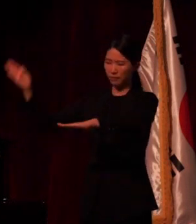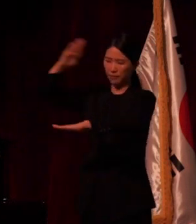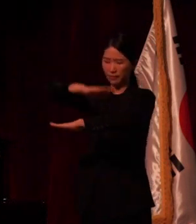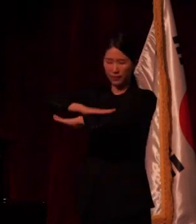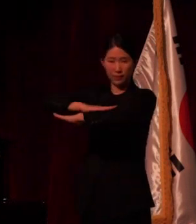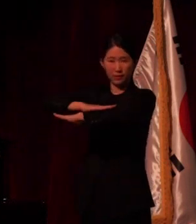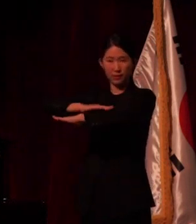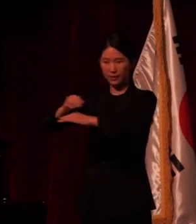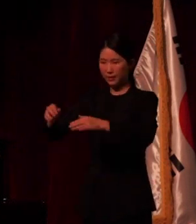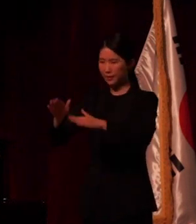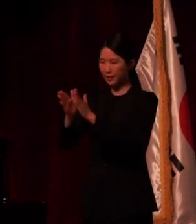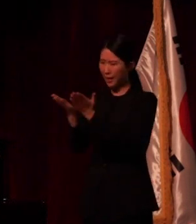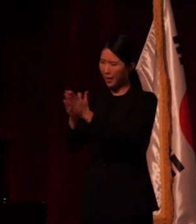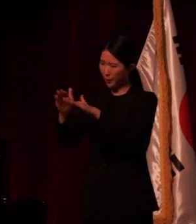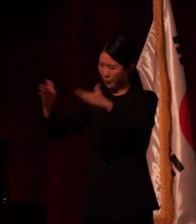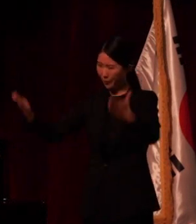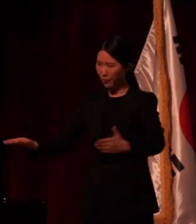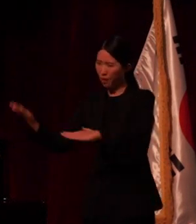상판이었는데요.